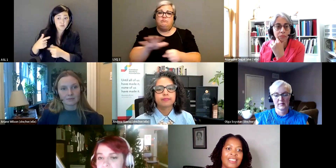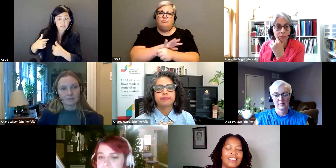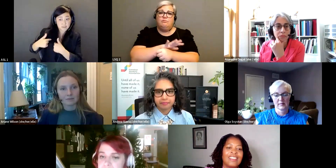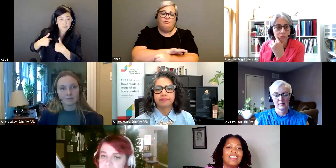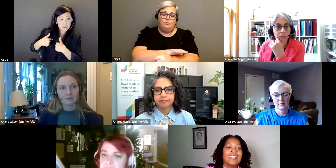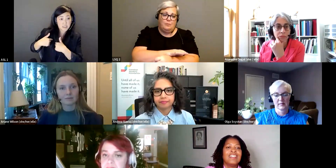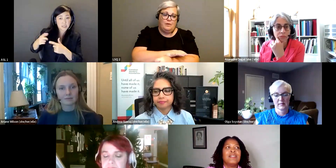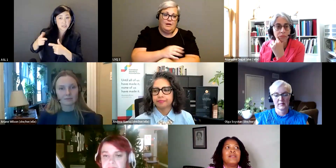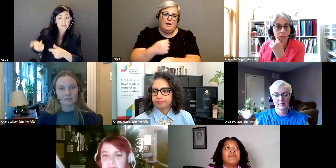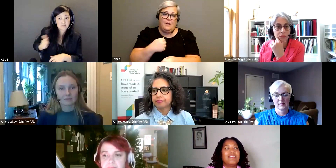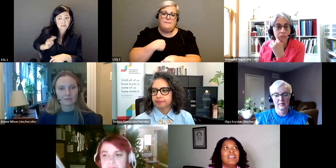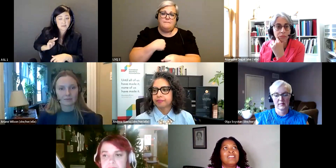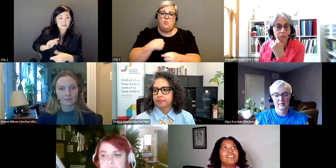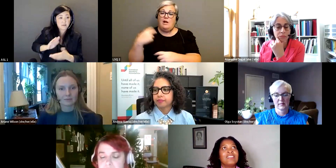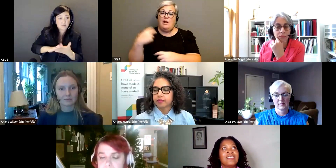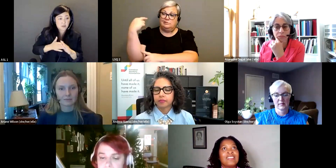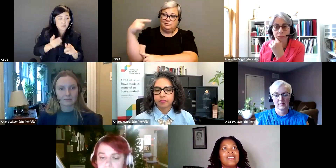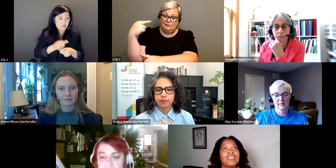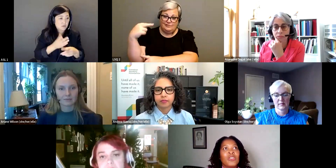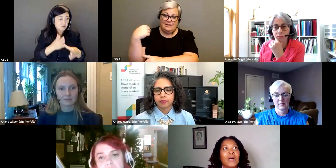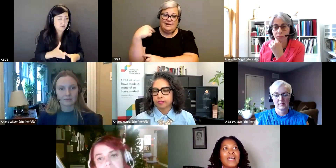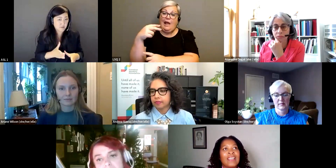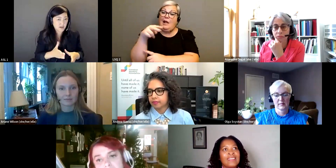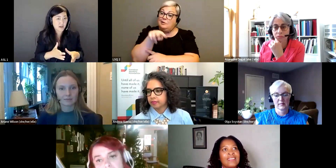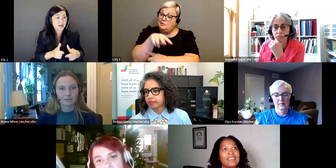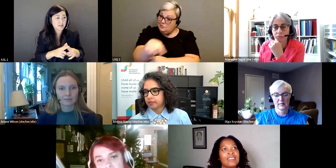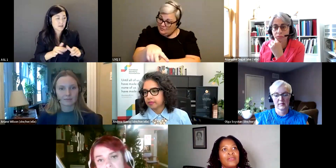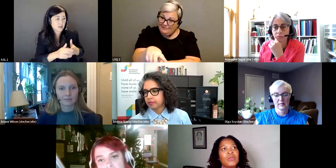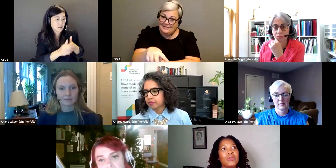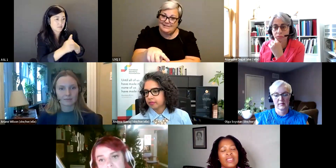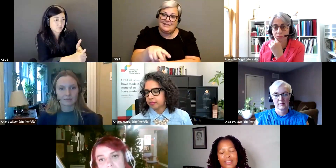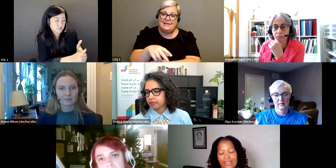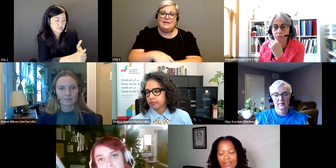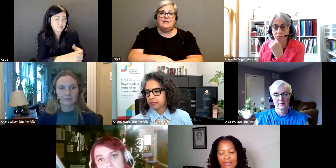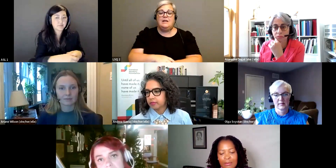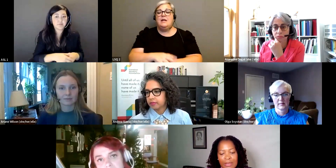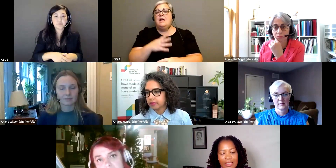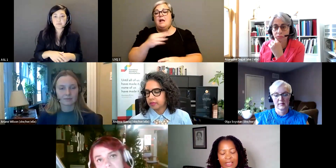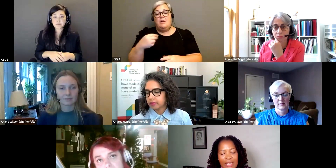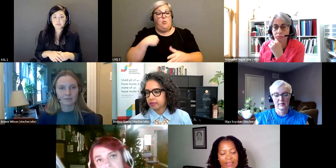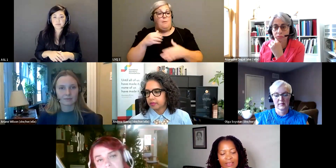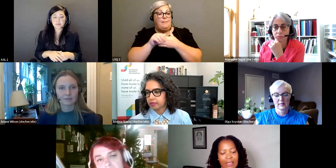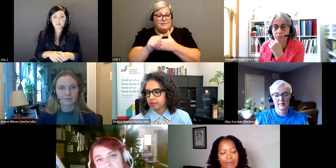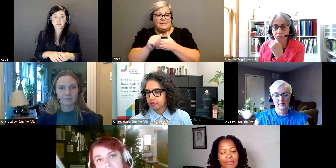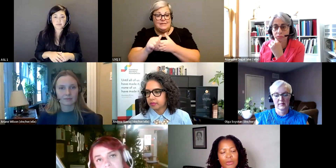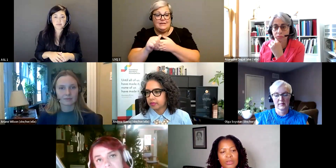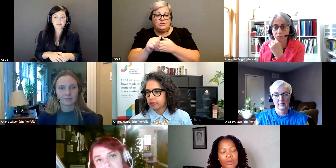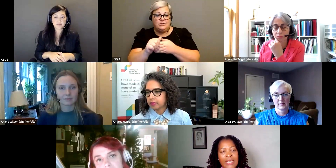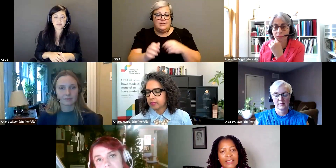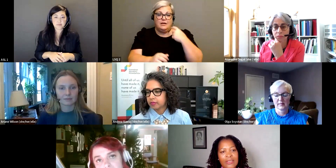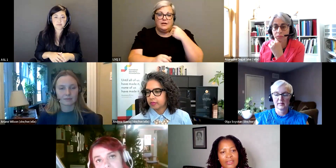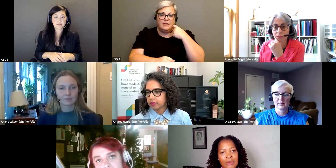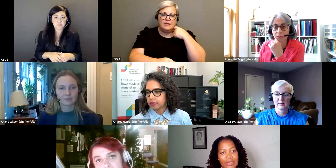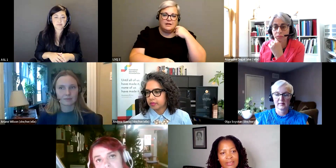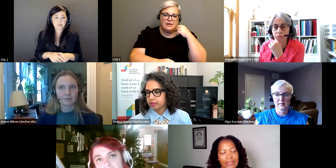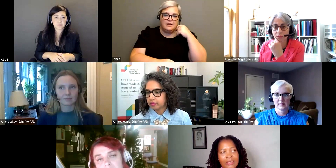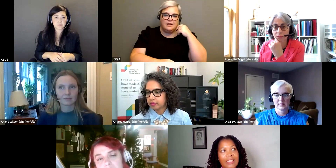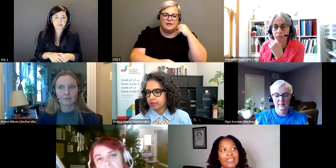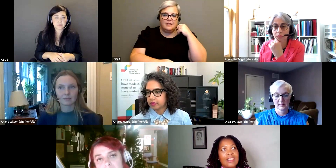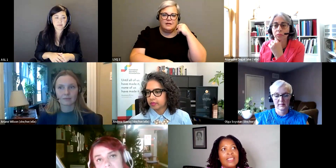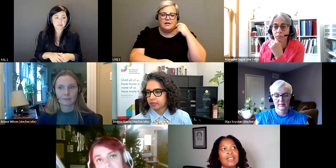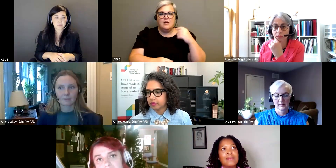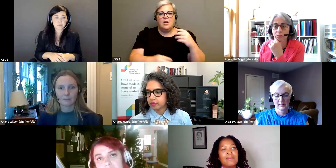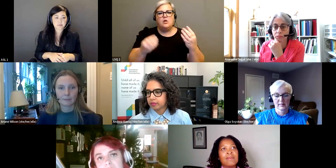été supervisée et j'ai supervisé, j'ai été dirigée et j'ai dirigé. Quelques